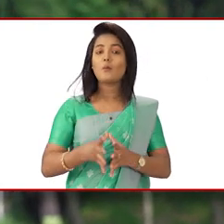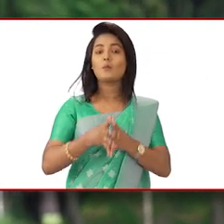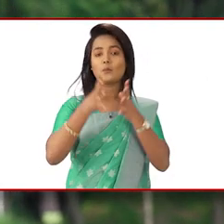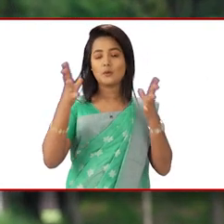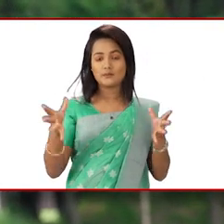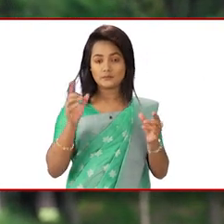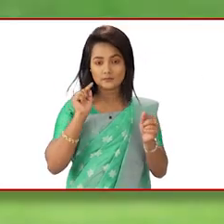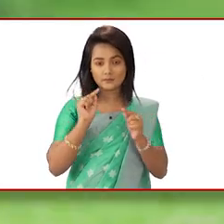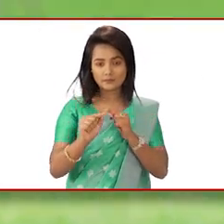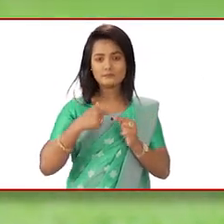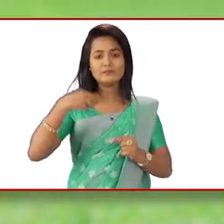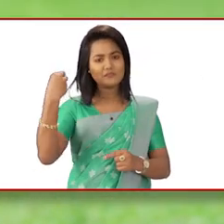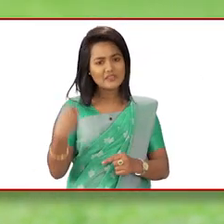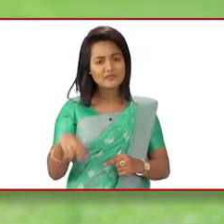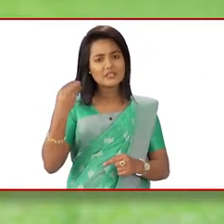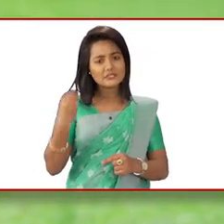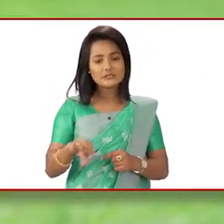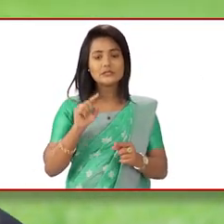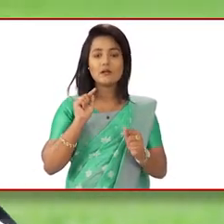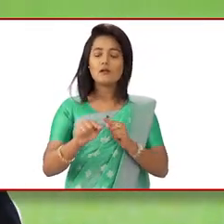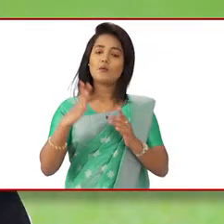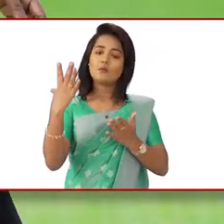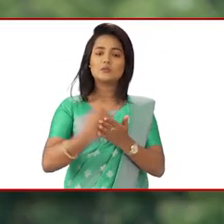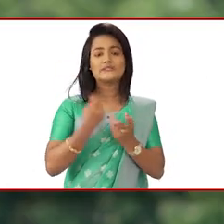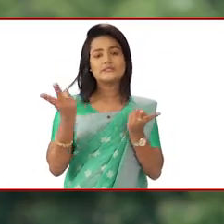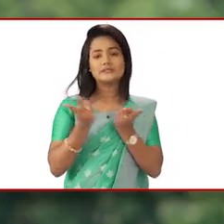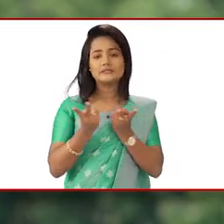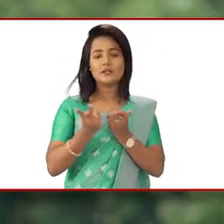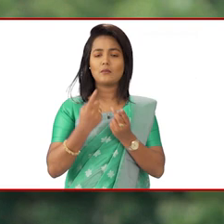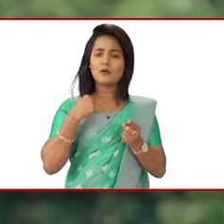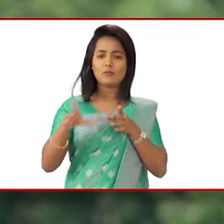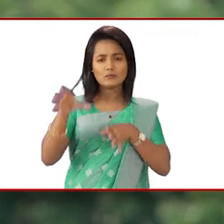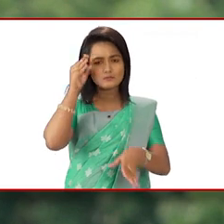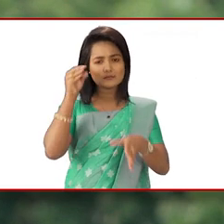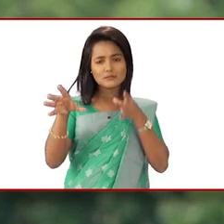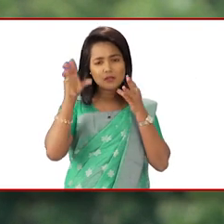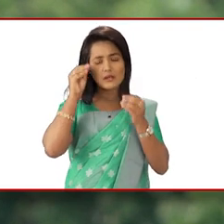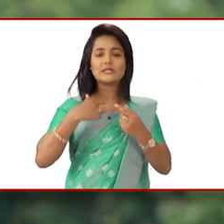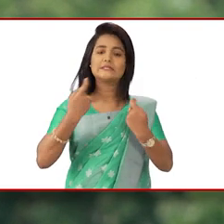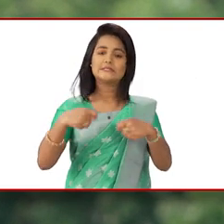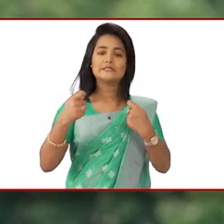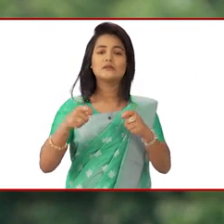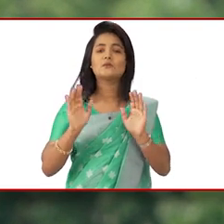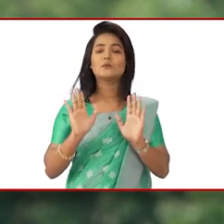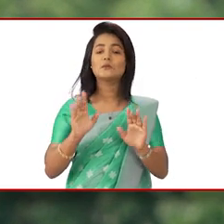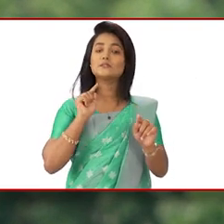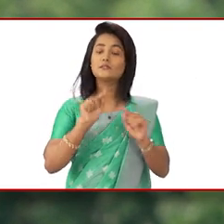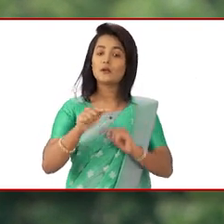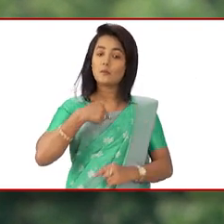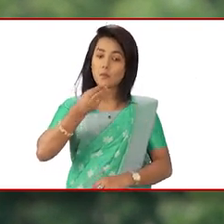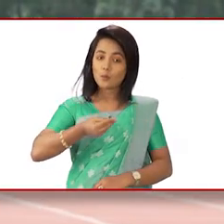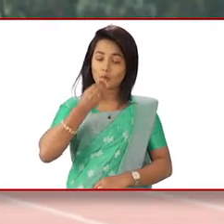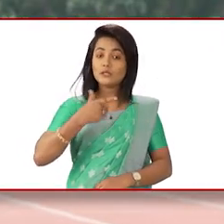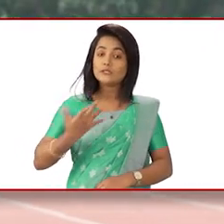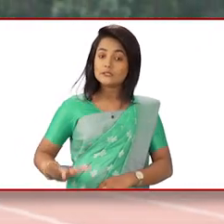অনেক বড়, আর যেগুলো ব্যর্থ হয়েছি সেগুলোও আমার কাছে অর্জন। সেখান থেকেও আমি অনেক কিছু শিখতে চেষ্টা করেছি। তবে এটা বলতে